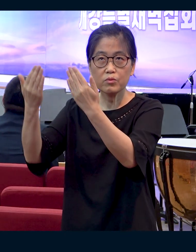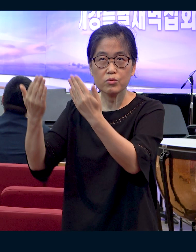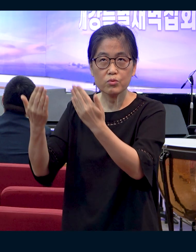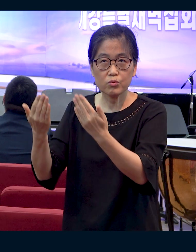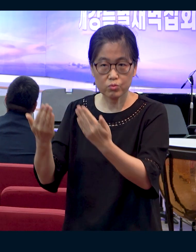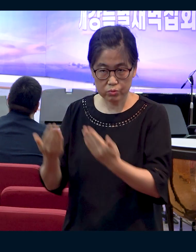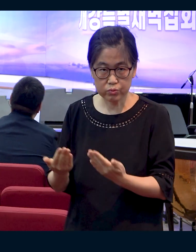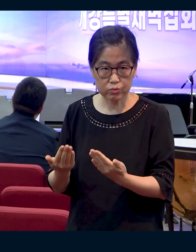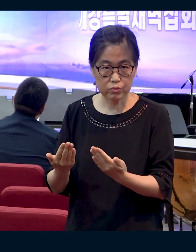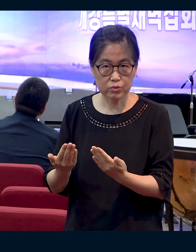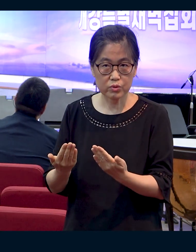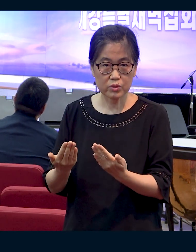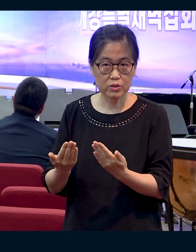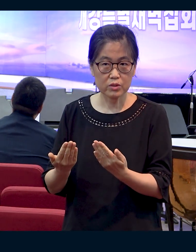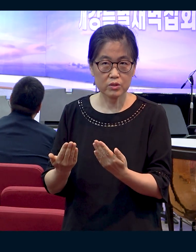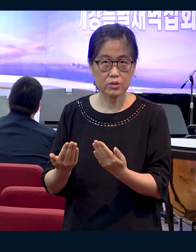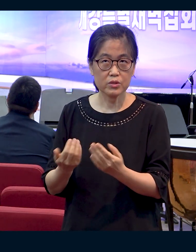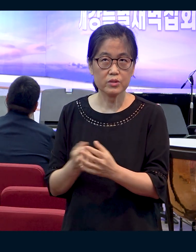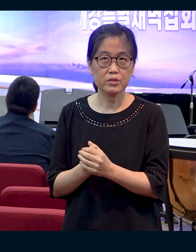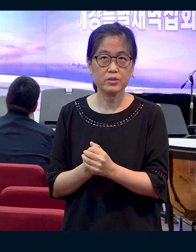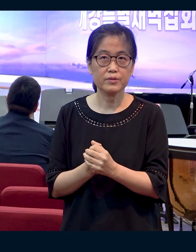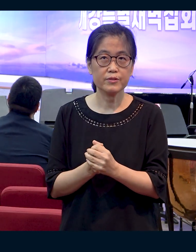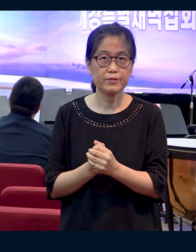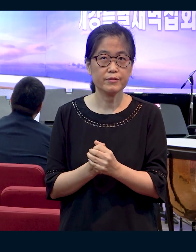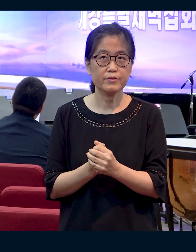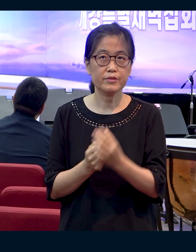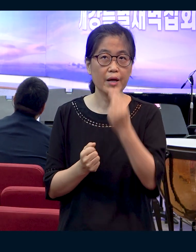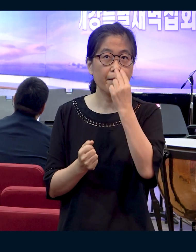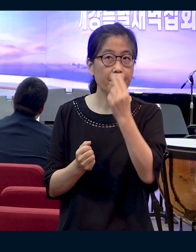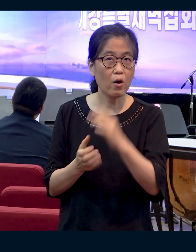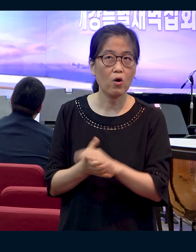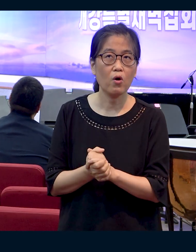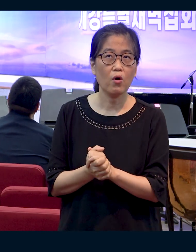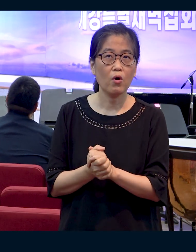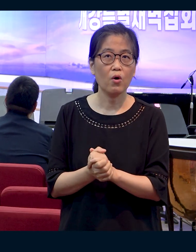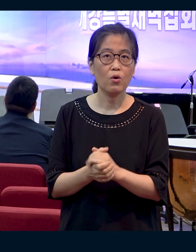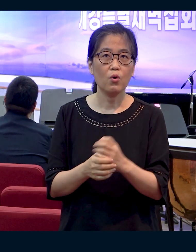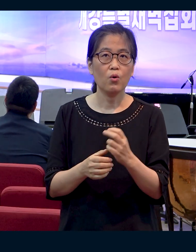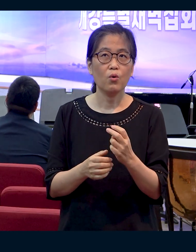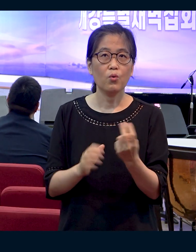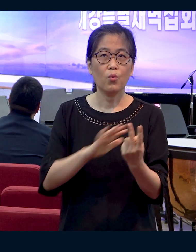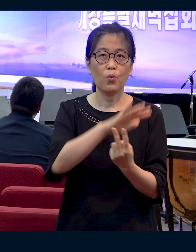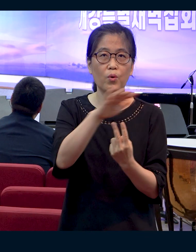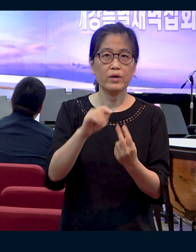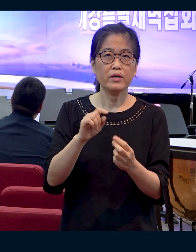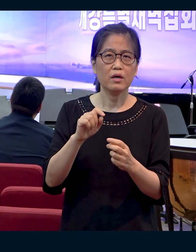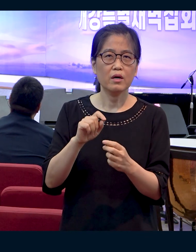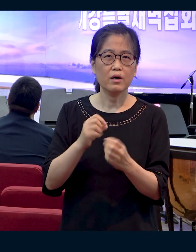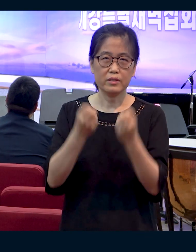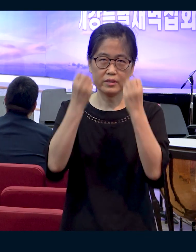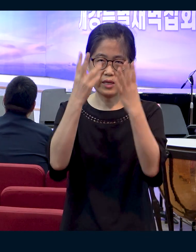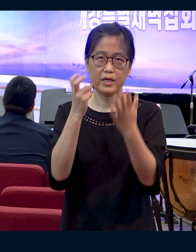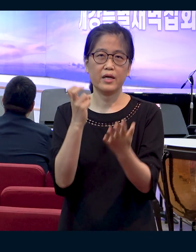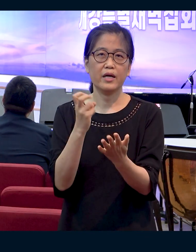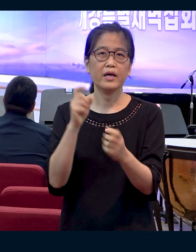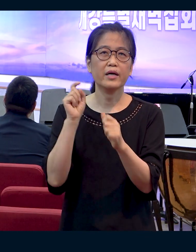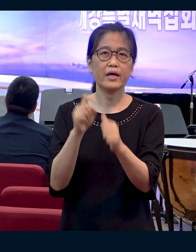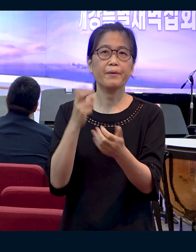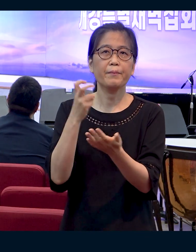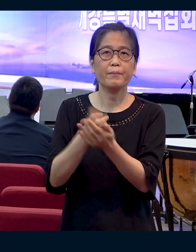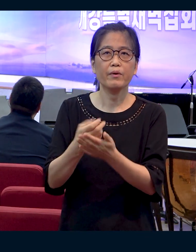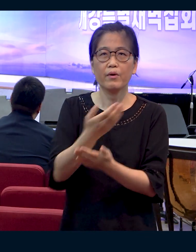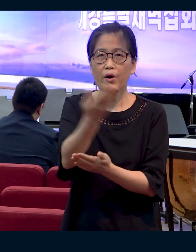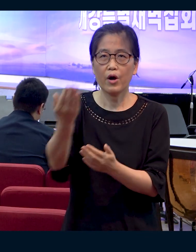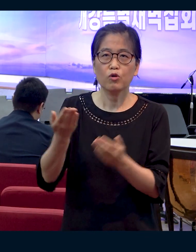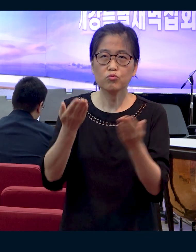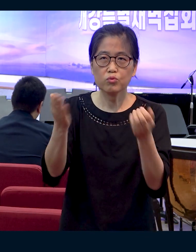계명, 우리 다 아실 말씀이죠. 요한복음 13장 34절로 35절, 새 계명을 너에게 주노니